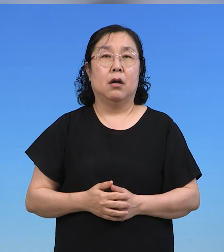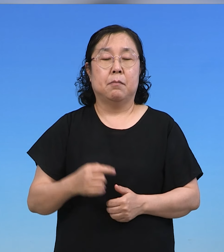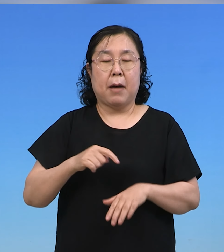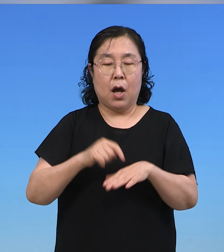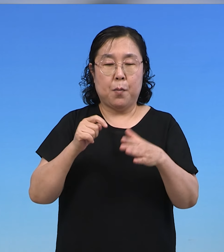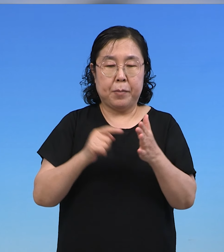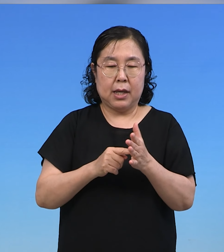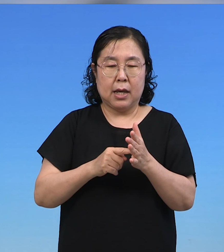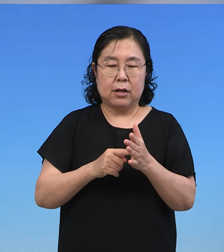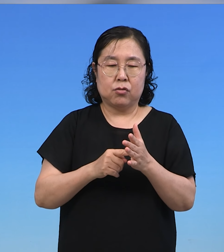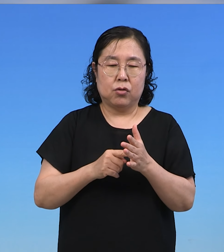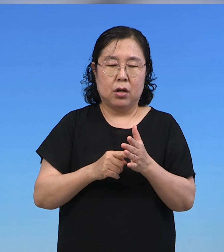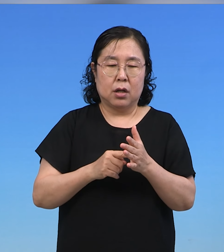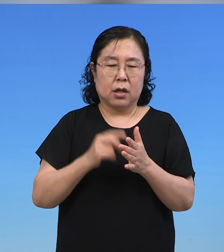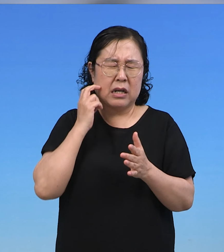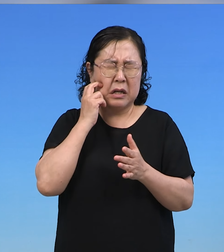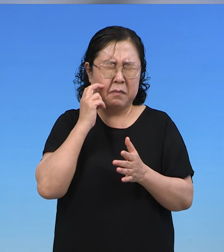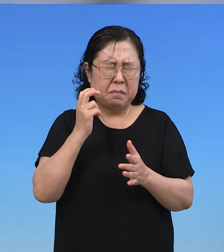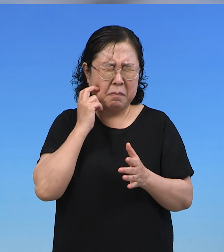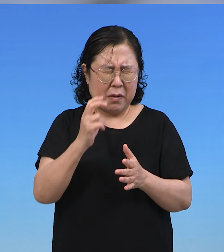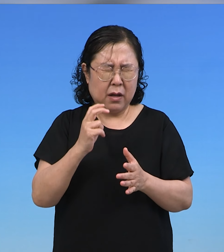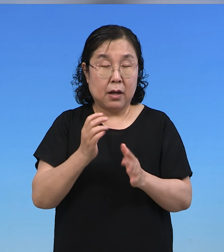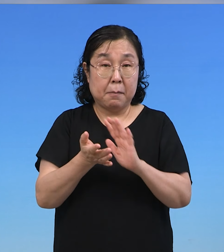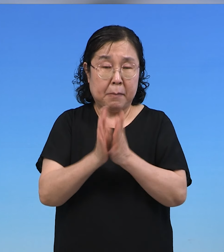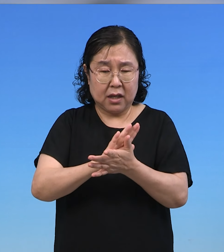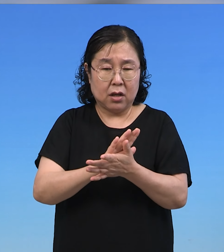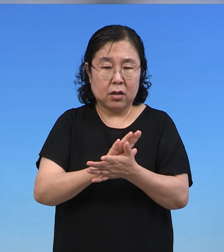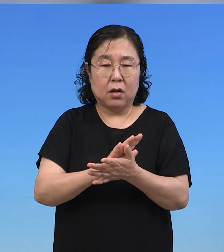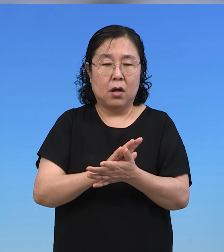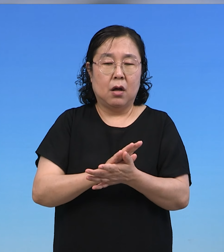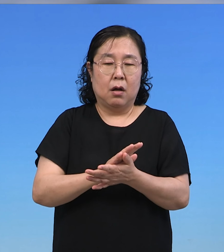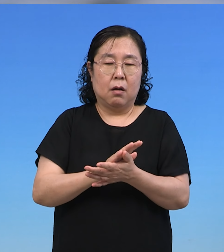없습니다. 결혼도 마찬가지고요.